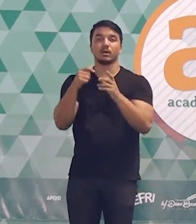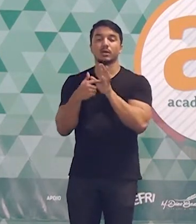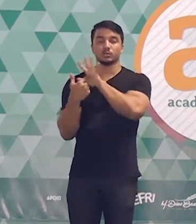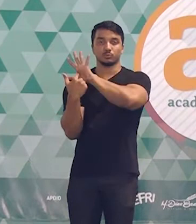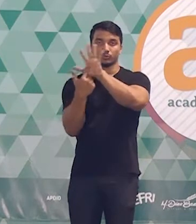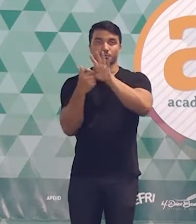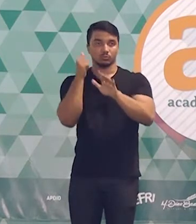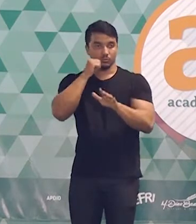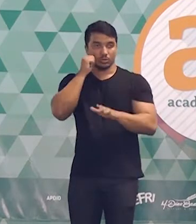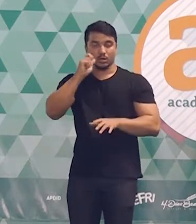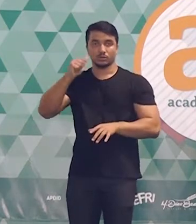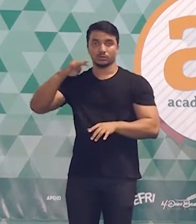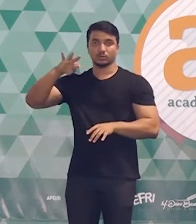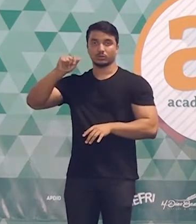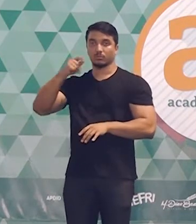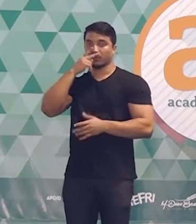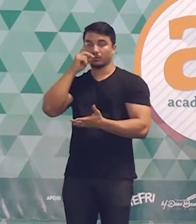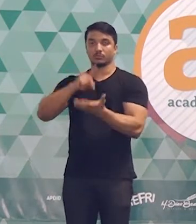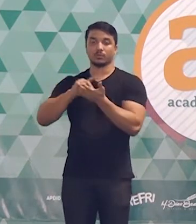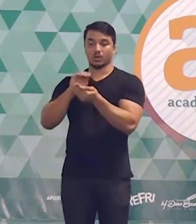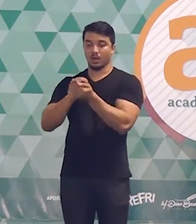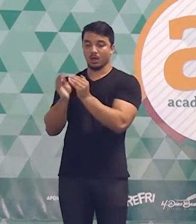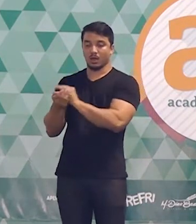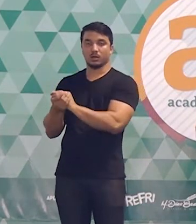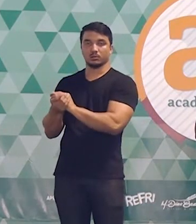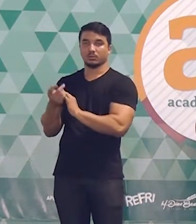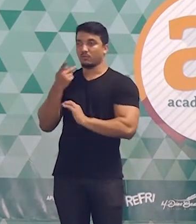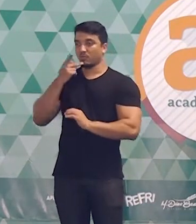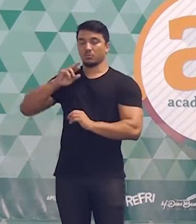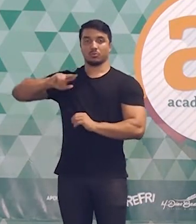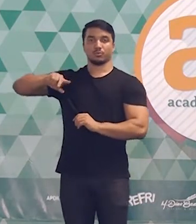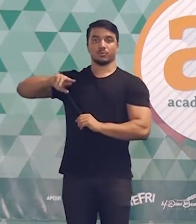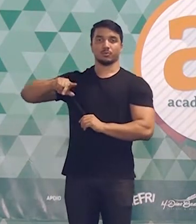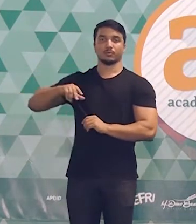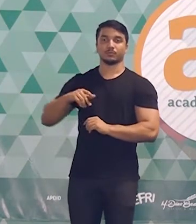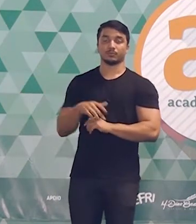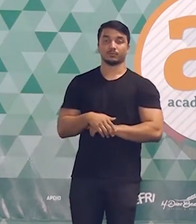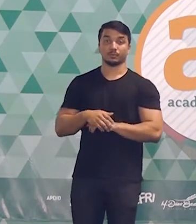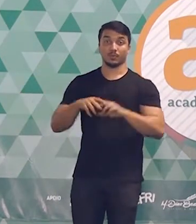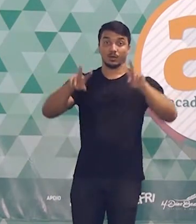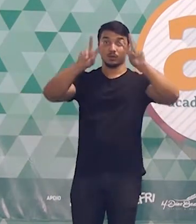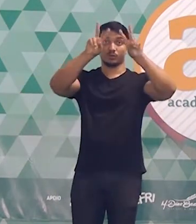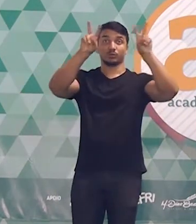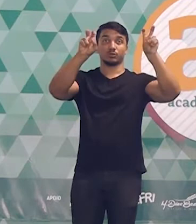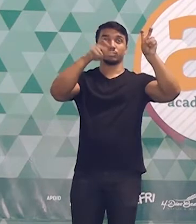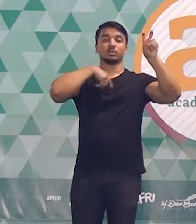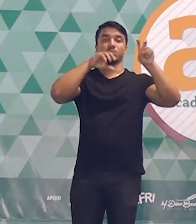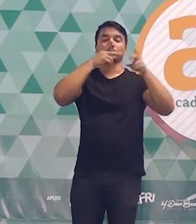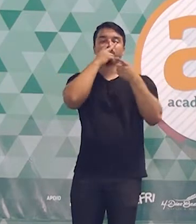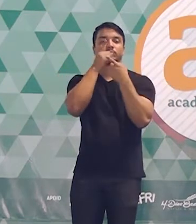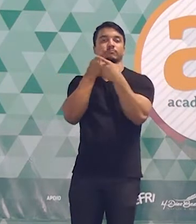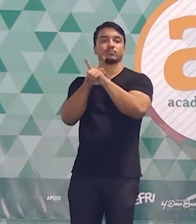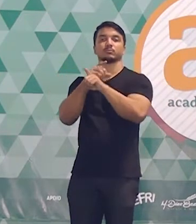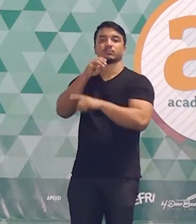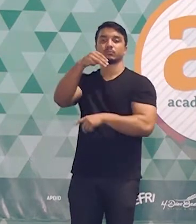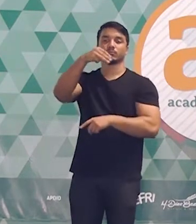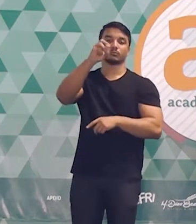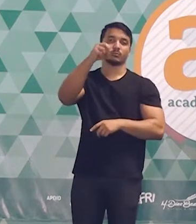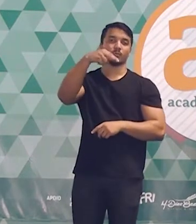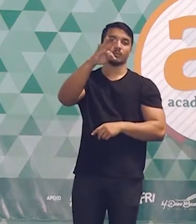Anita Malfatti ser realmente arte. O título da crítica que Monteiro